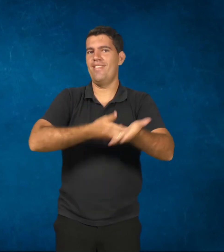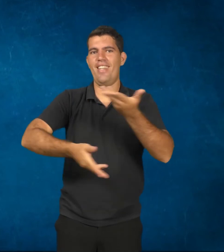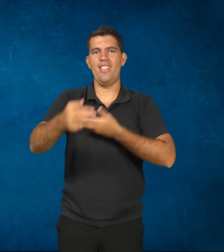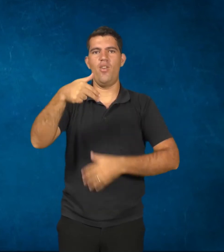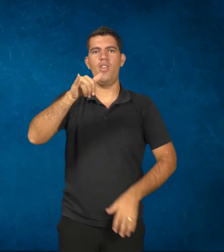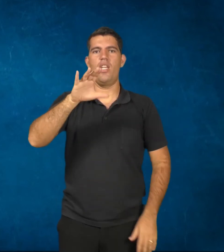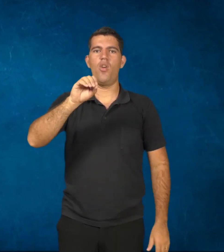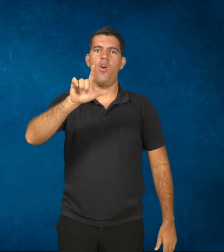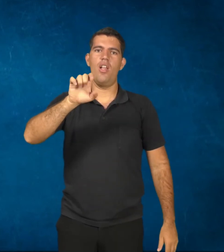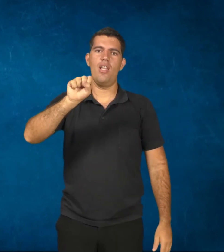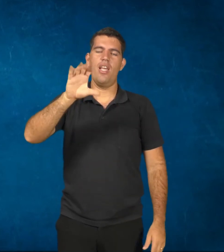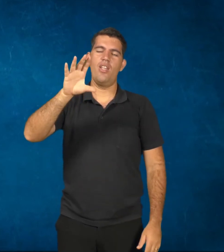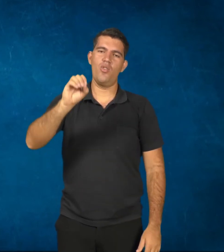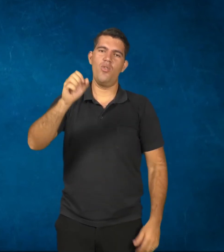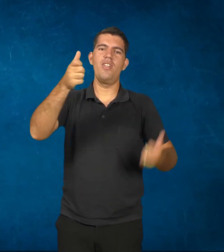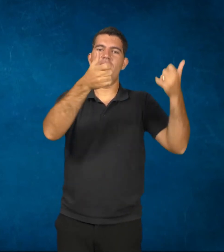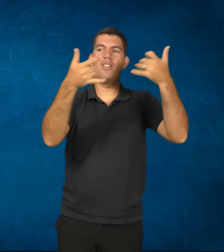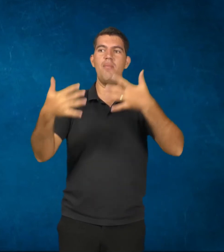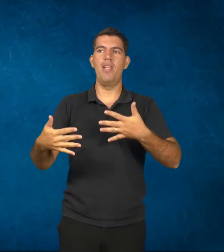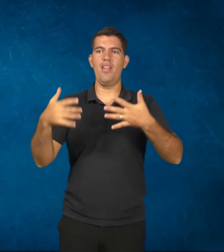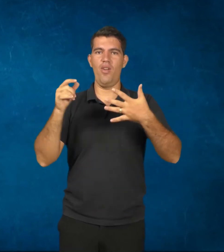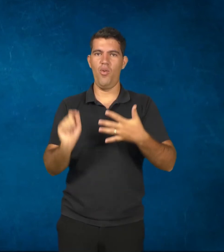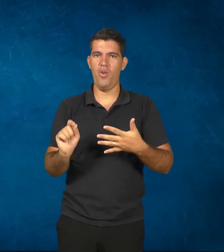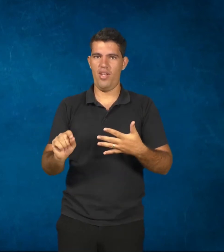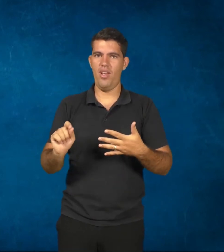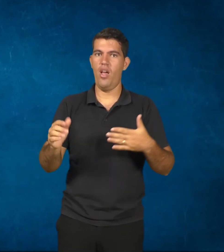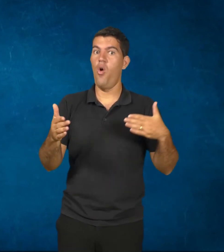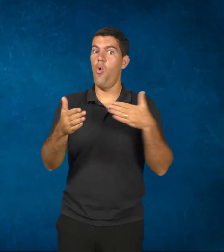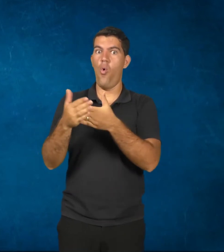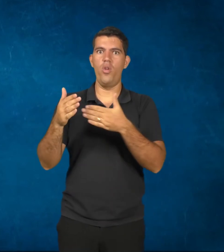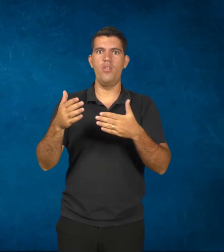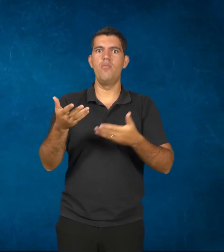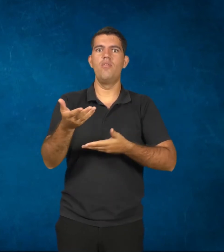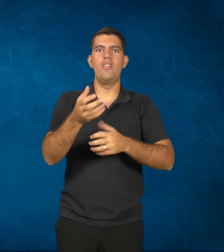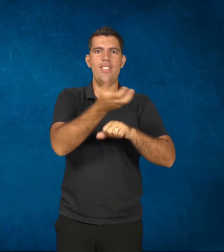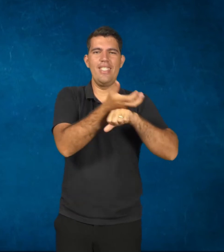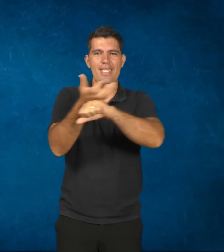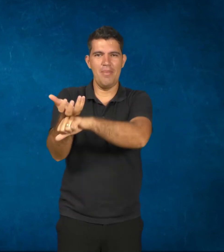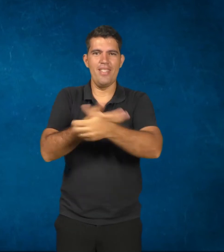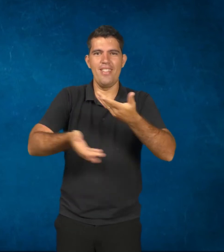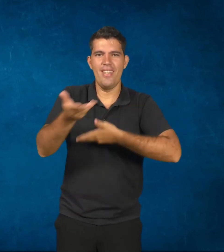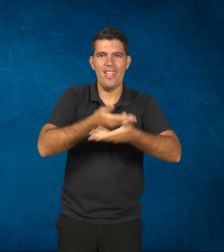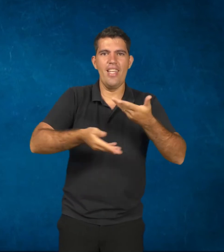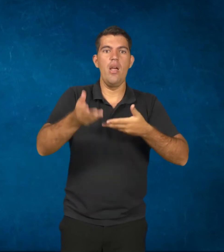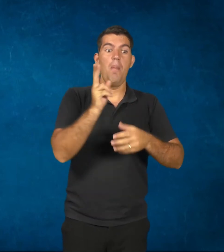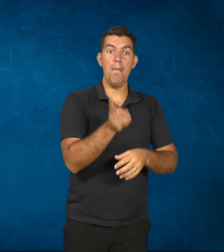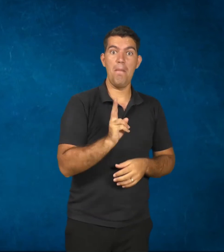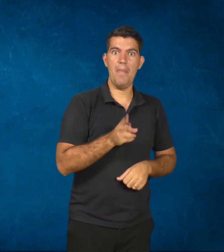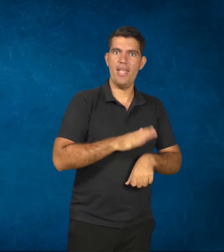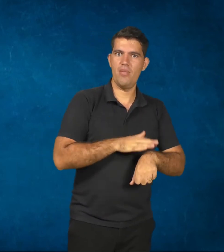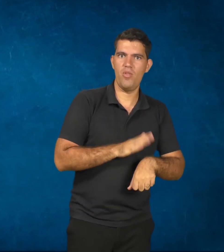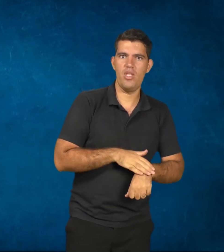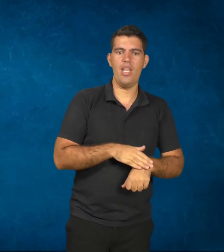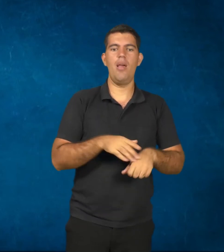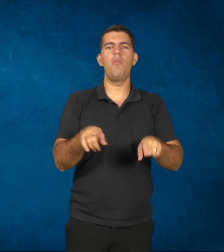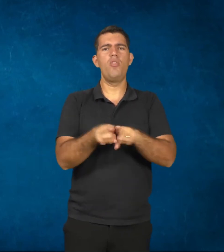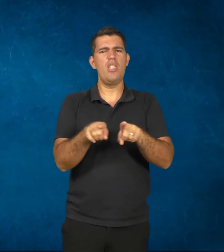diz que a transdisciplinaridade se refere ao que está ao mesmo tempo entre as disciplinas, através das